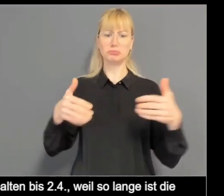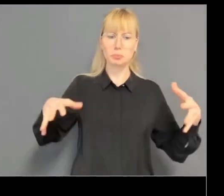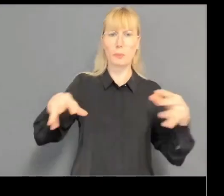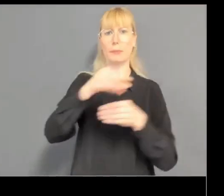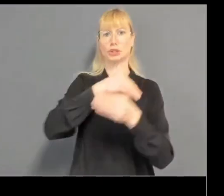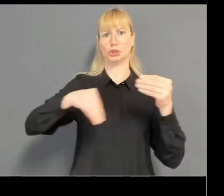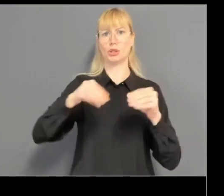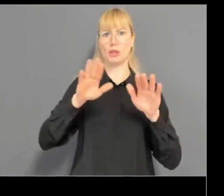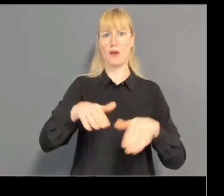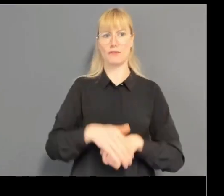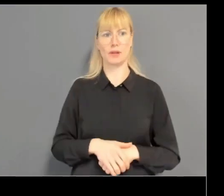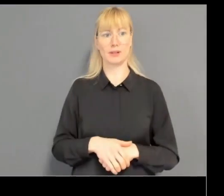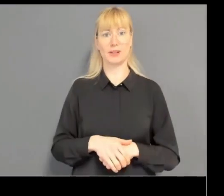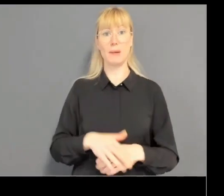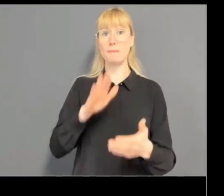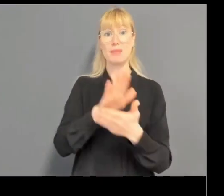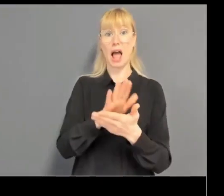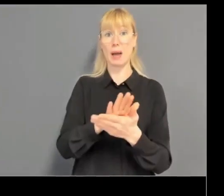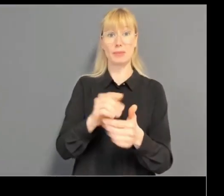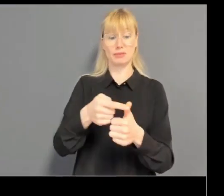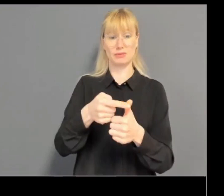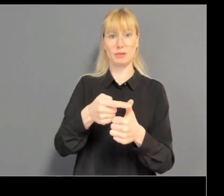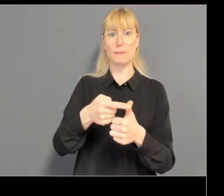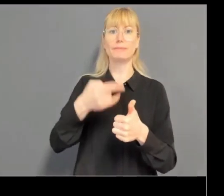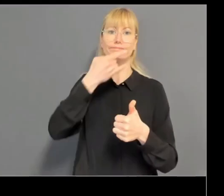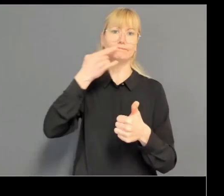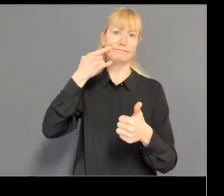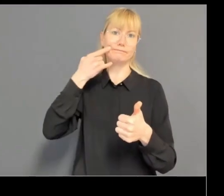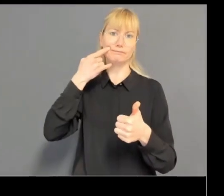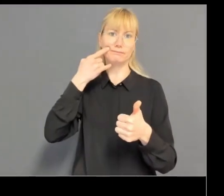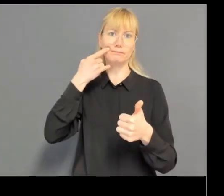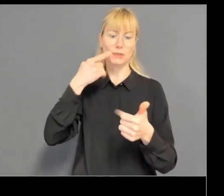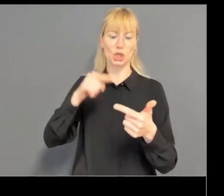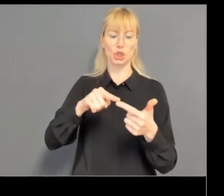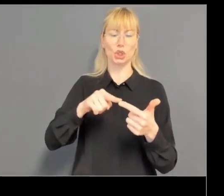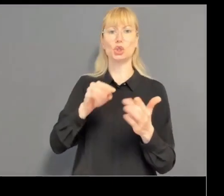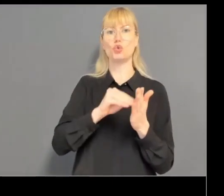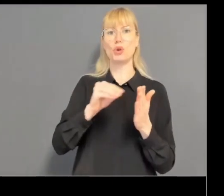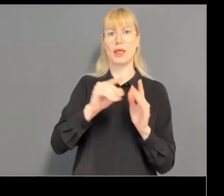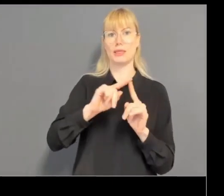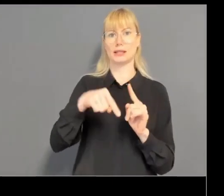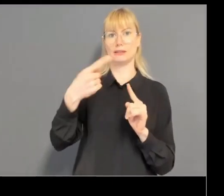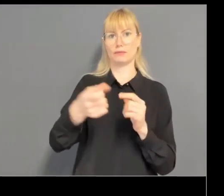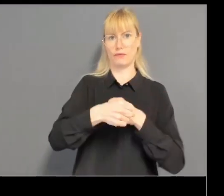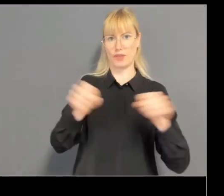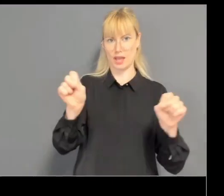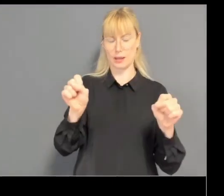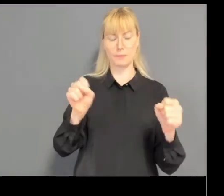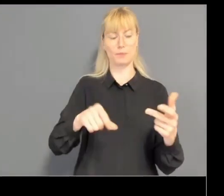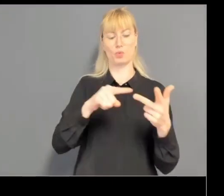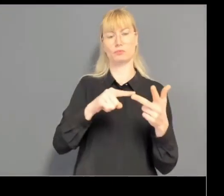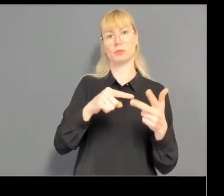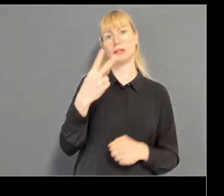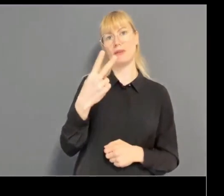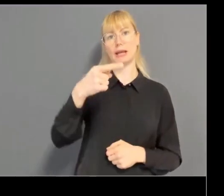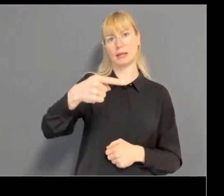Kitas. Das ist also das, was wegfällt. Im Kern, was bleibt also? Maske in dem bisherigen Umfang,